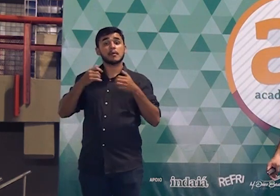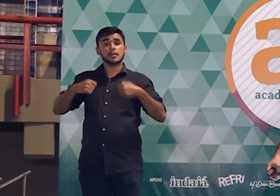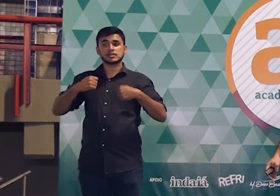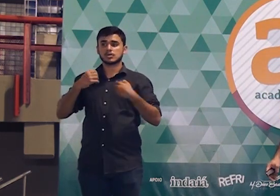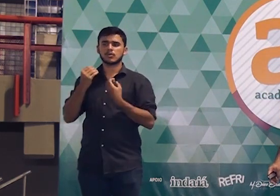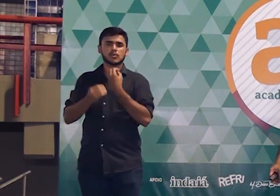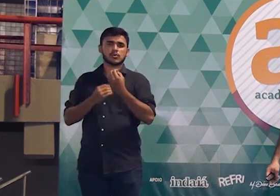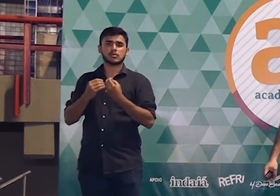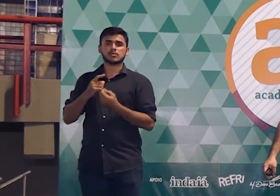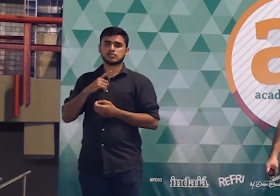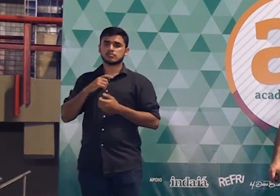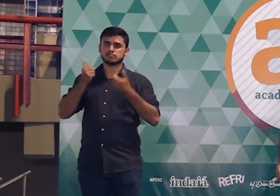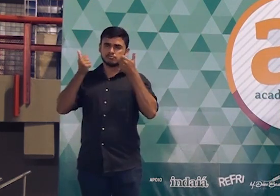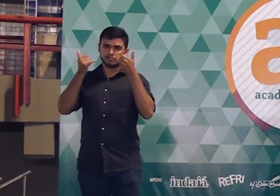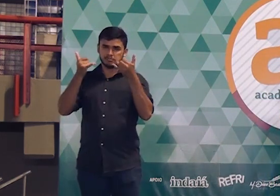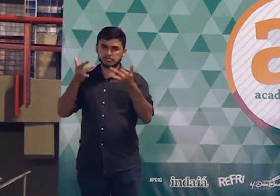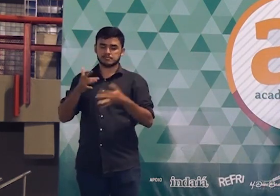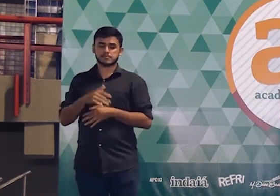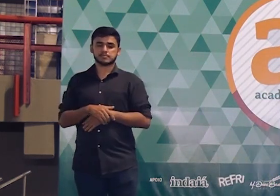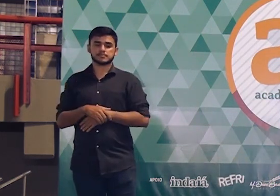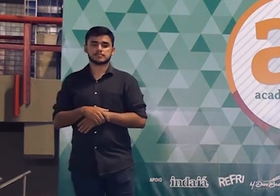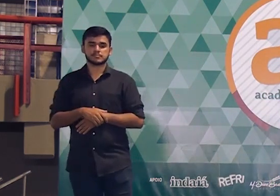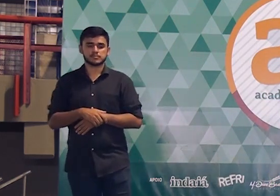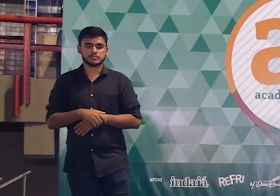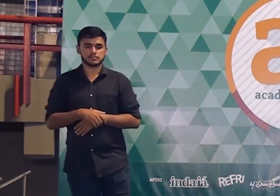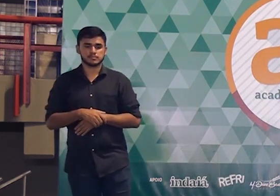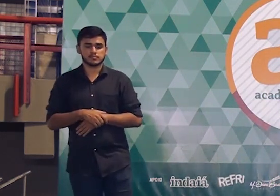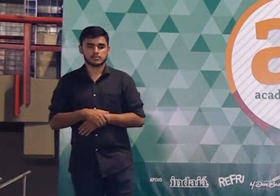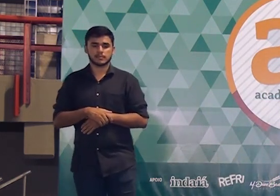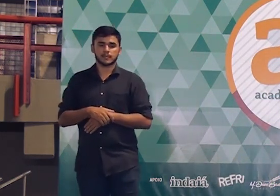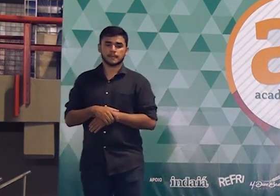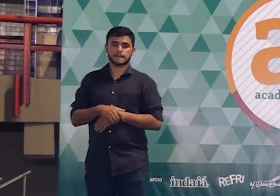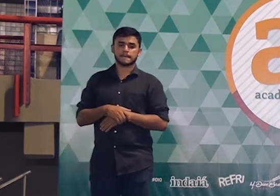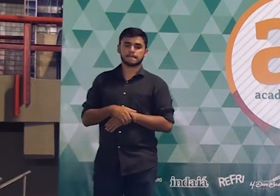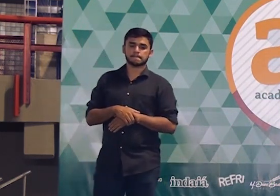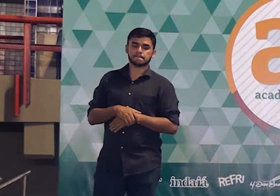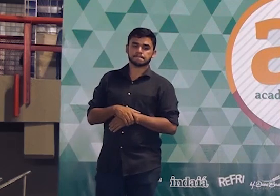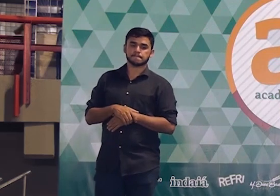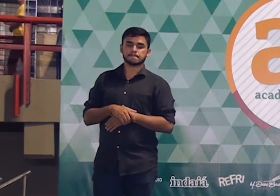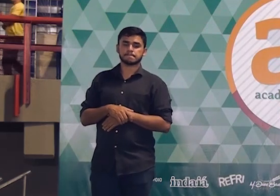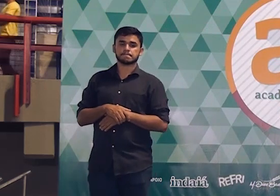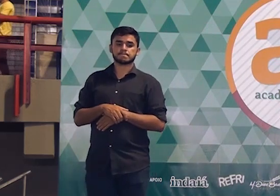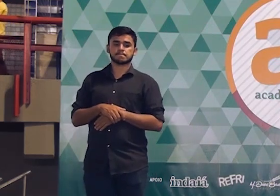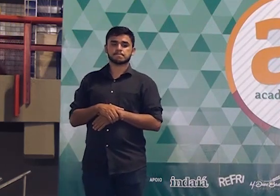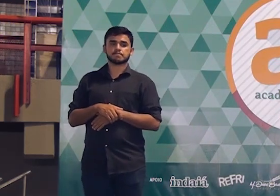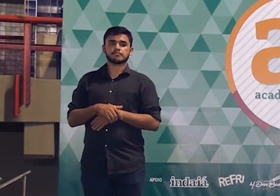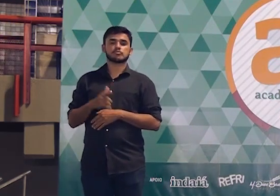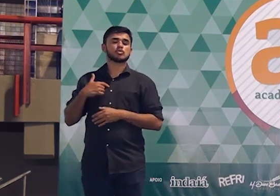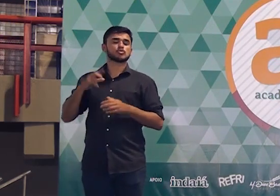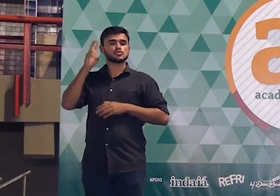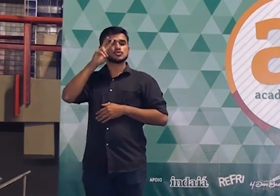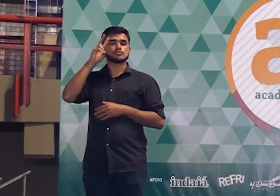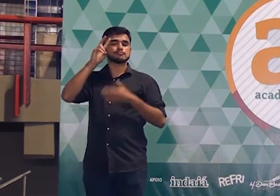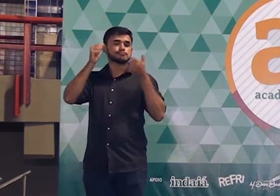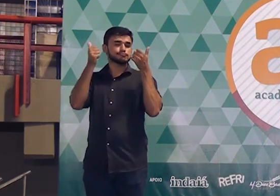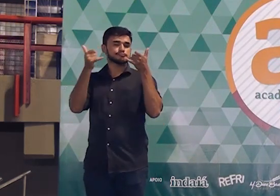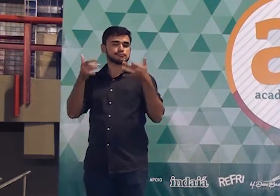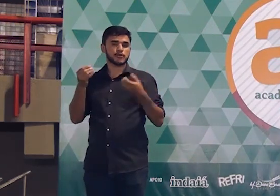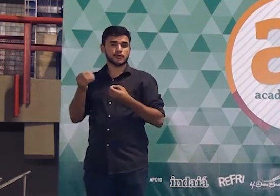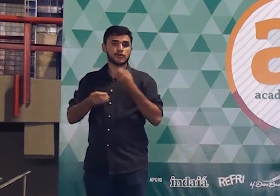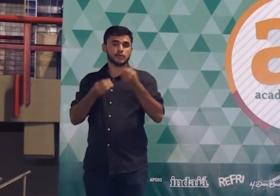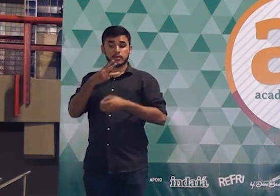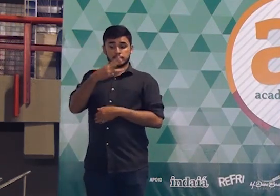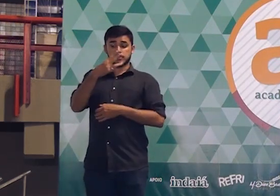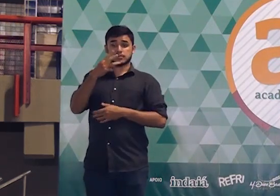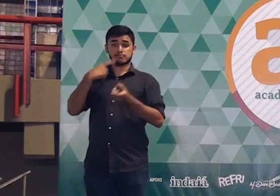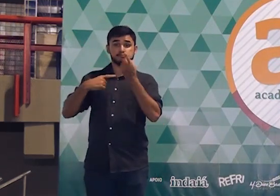Como assim? Já já eu chego lá e vou te mostrar. Mas, ó, Uma historinha rápida para você entender a terceira